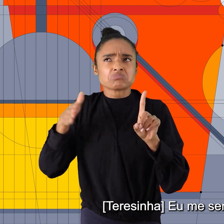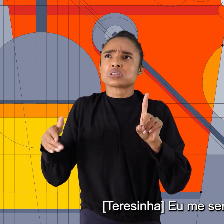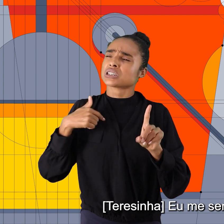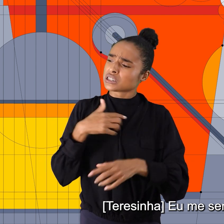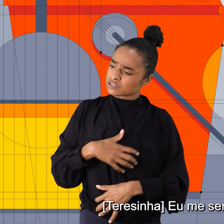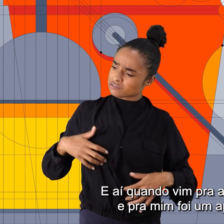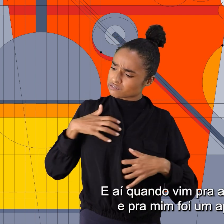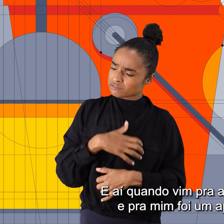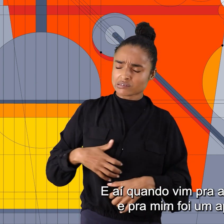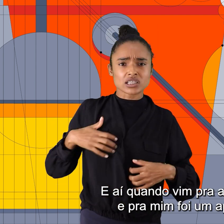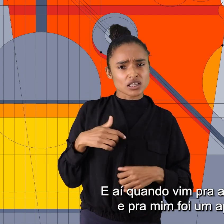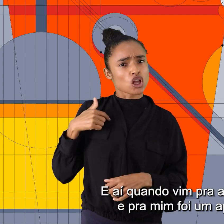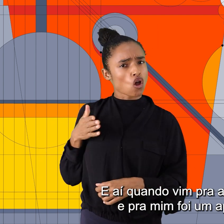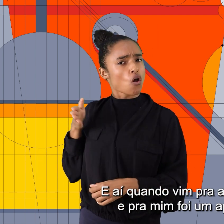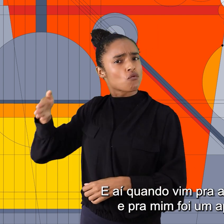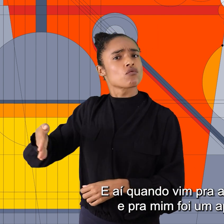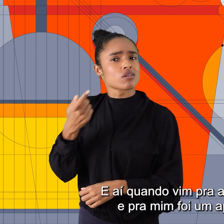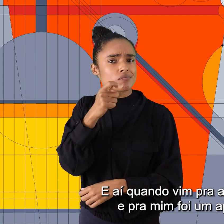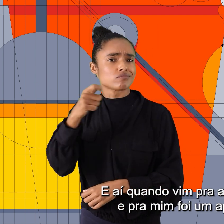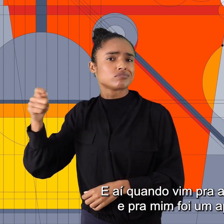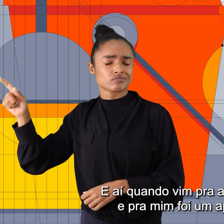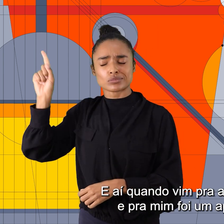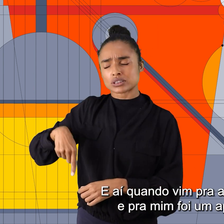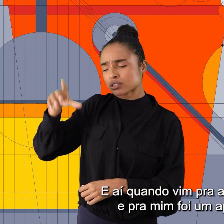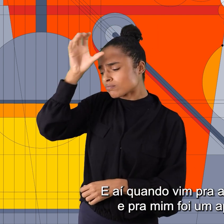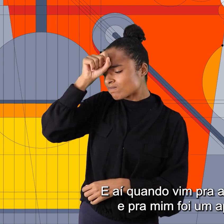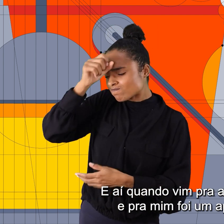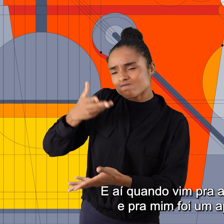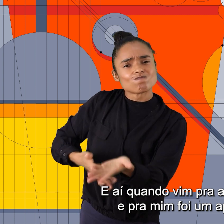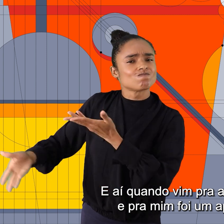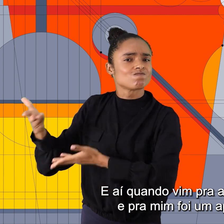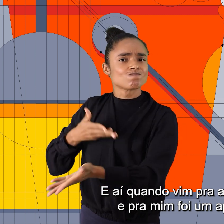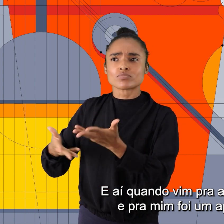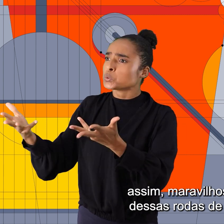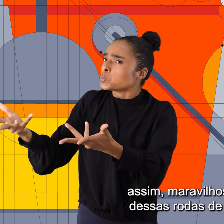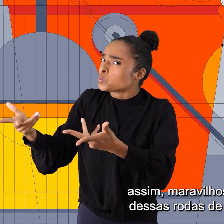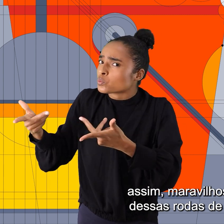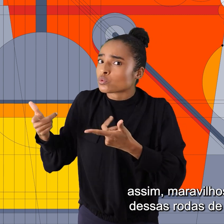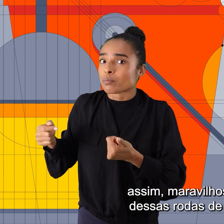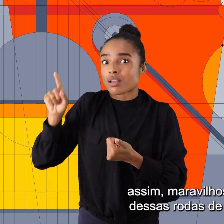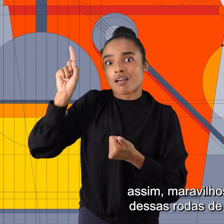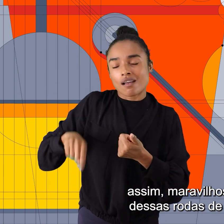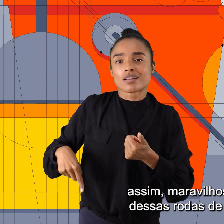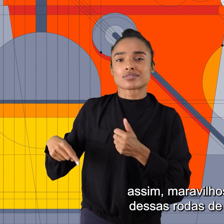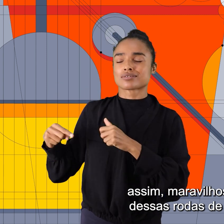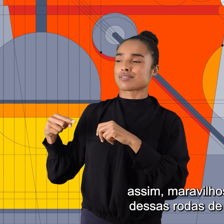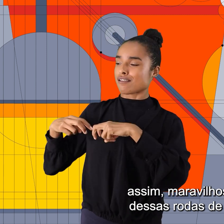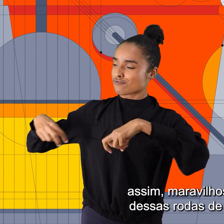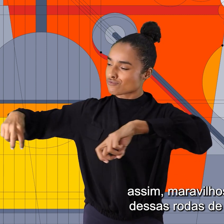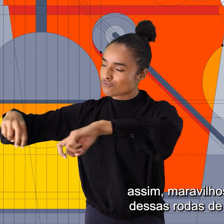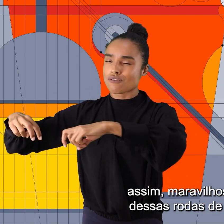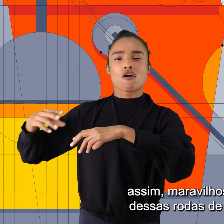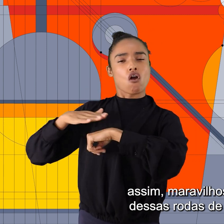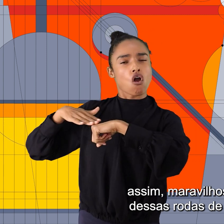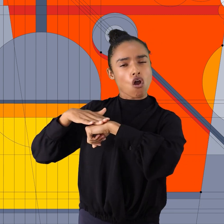Eu me sentia muito mal. E aí, quando vim para a associação, né? E para mim foi um aprendizado, assim, maravilhoso, porque